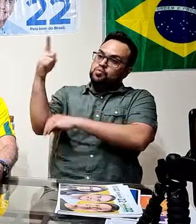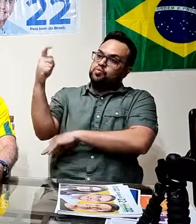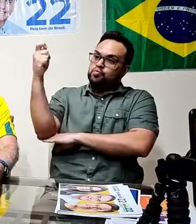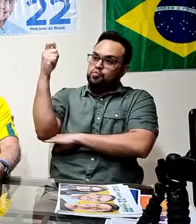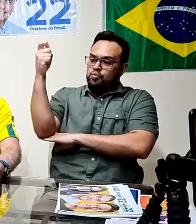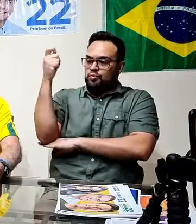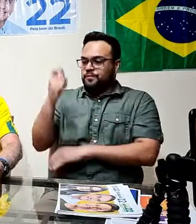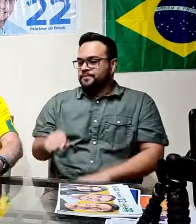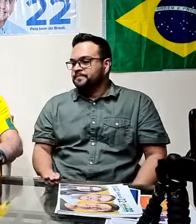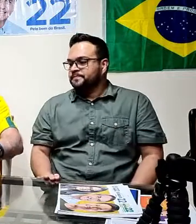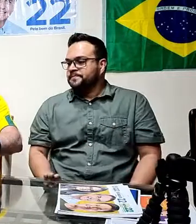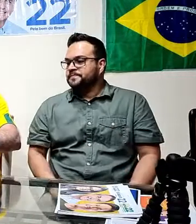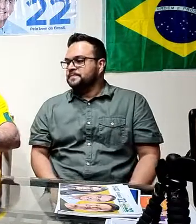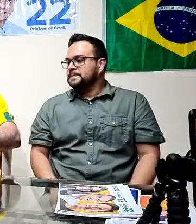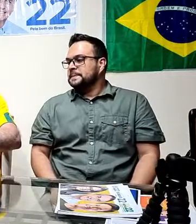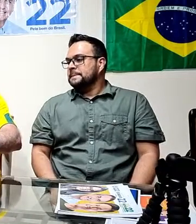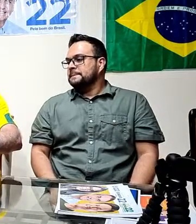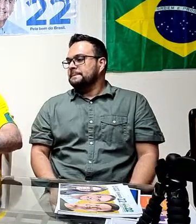aqui em Brasília.